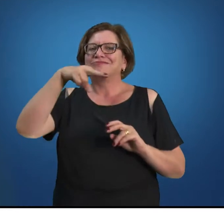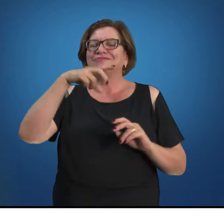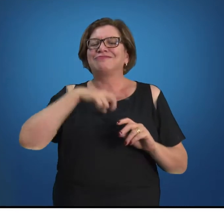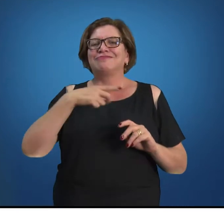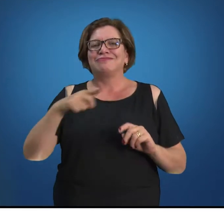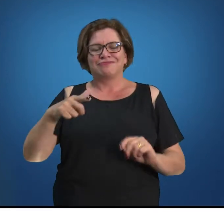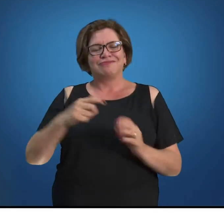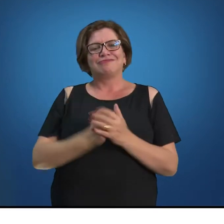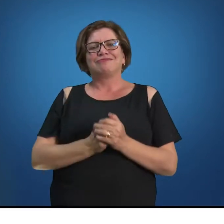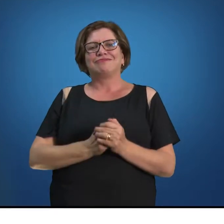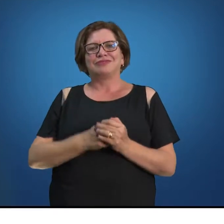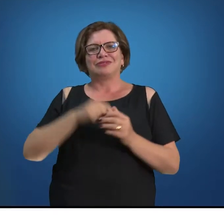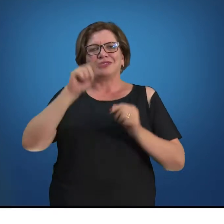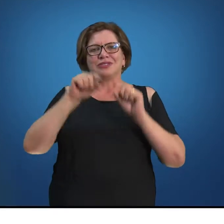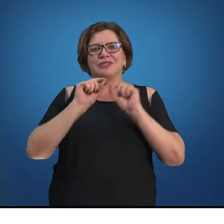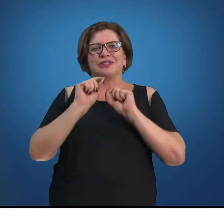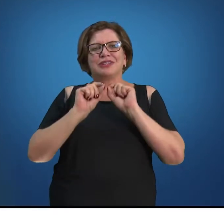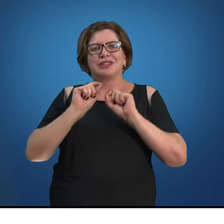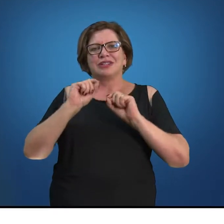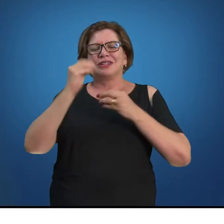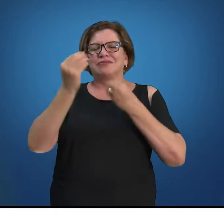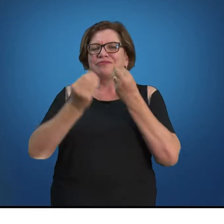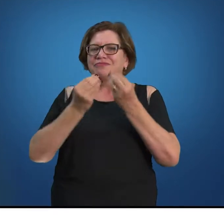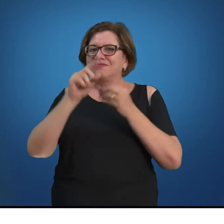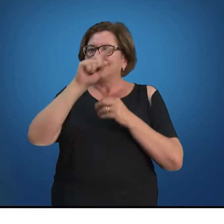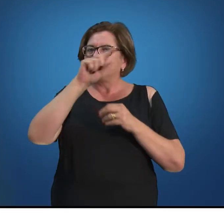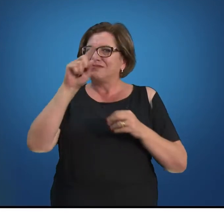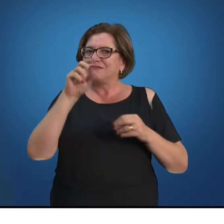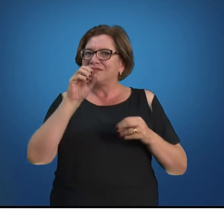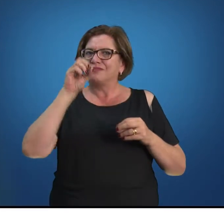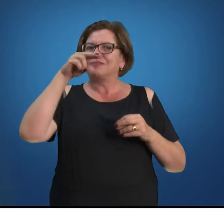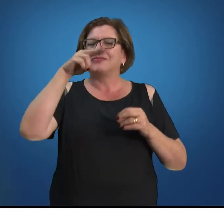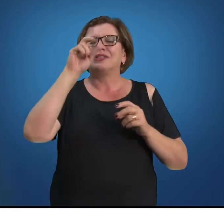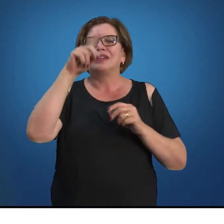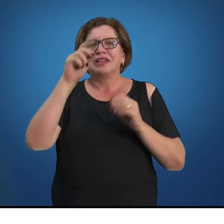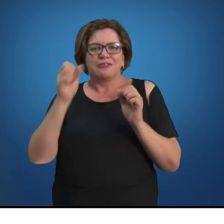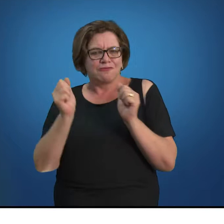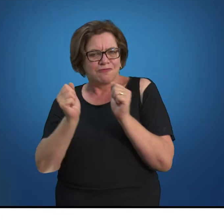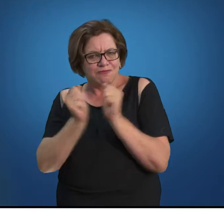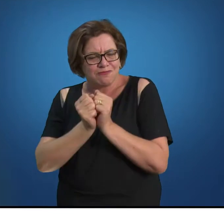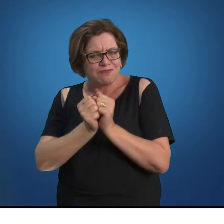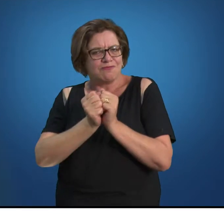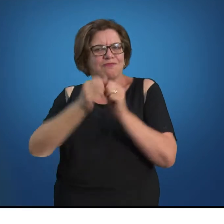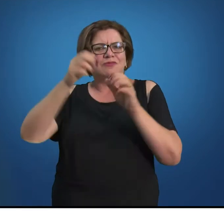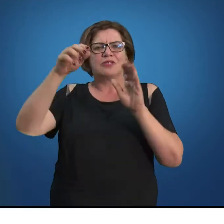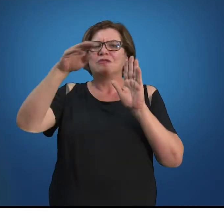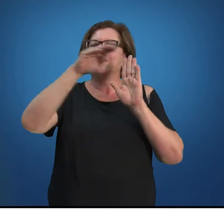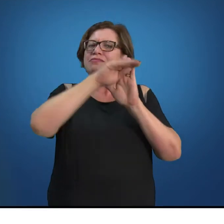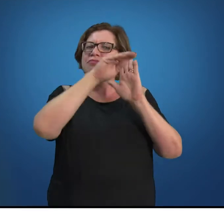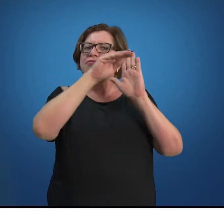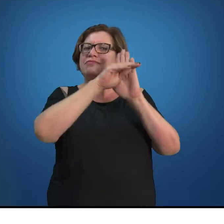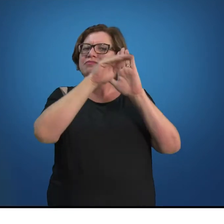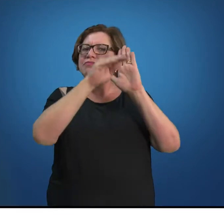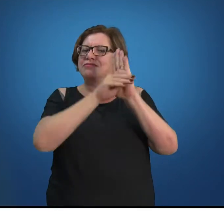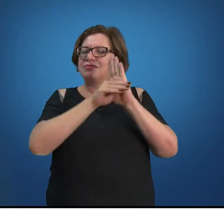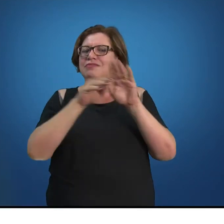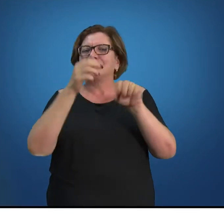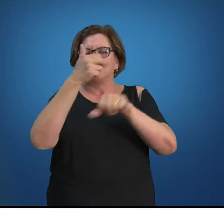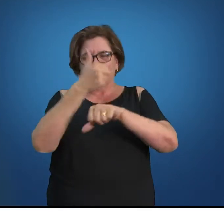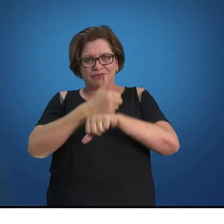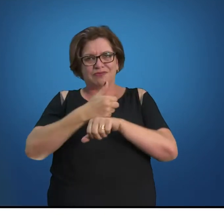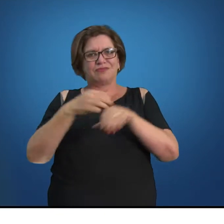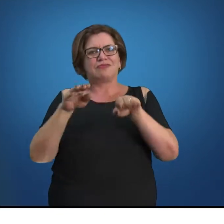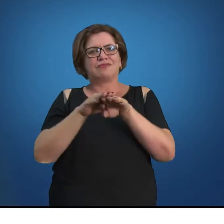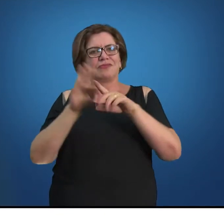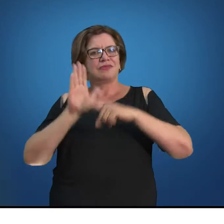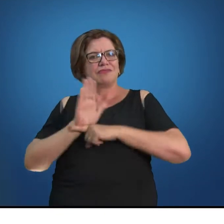diretor. Ele é, na verdade, um complemento, ele faz parte do plano diretor e ele ajuda, na verdade,